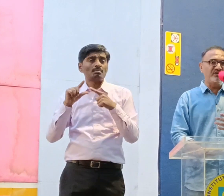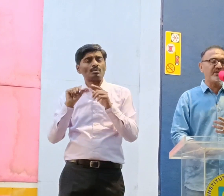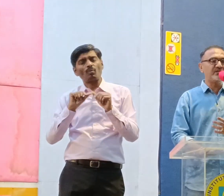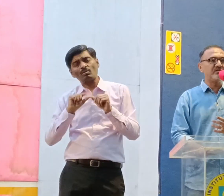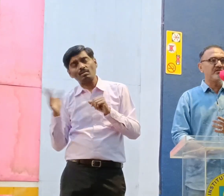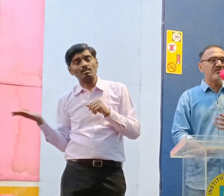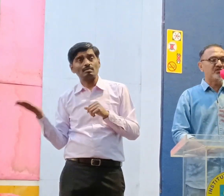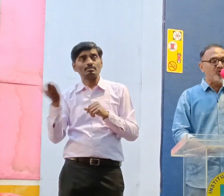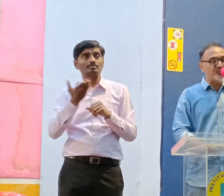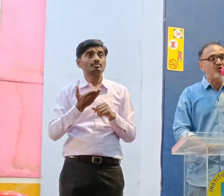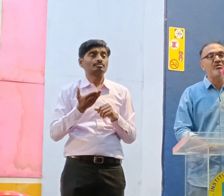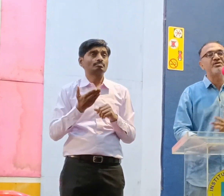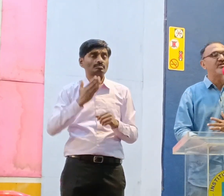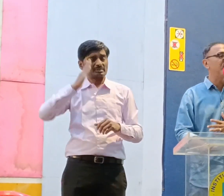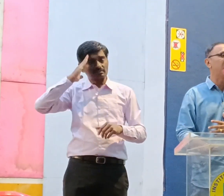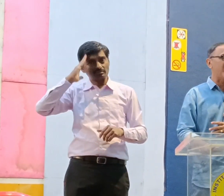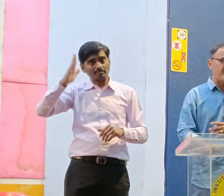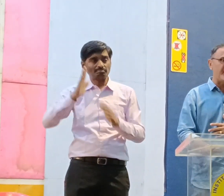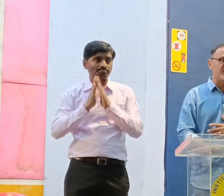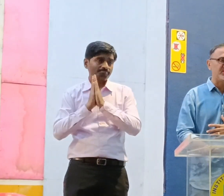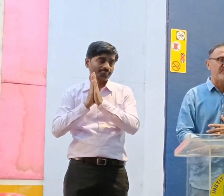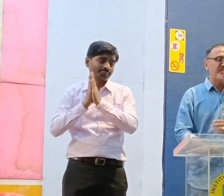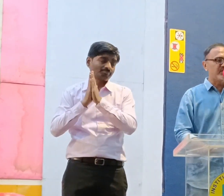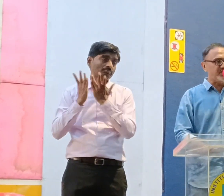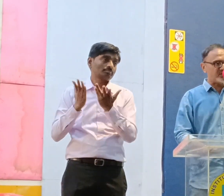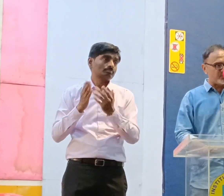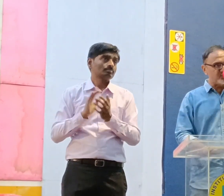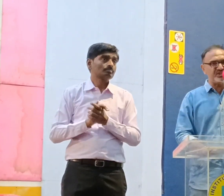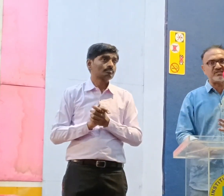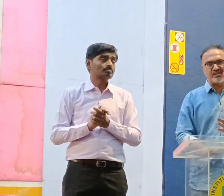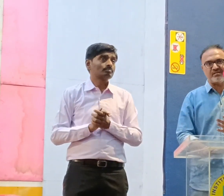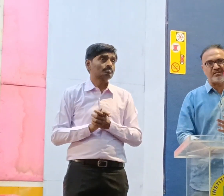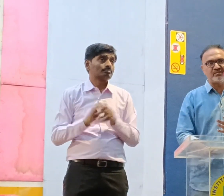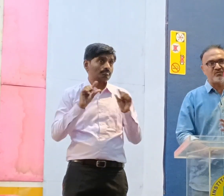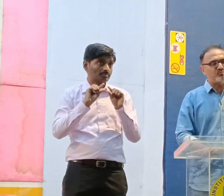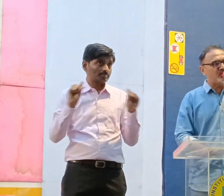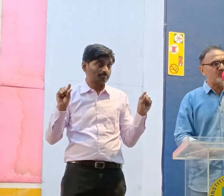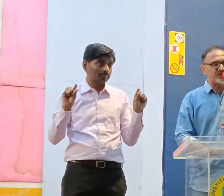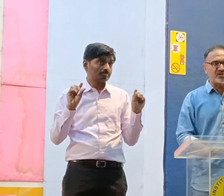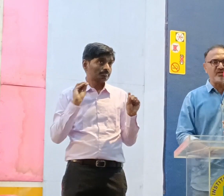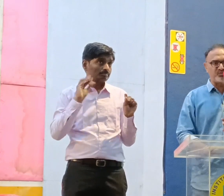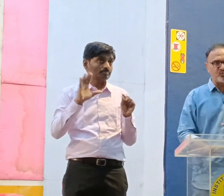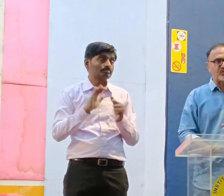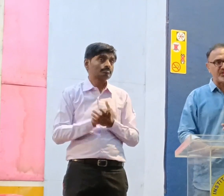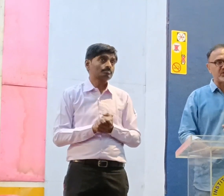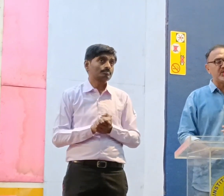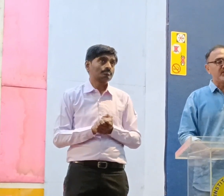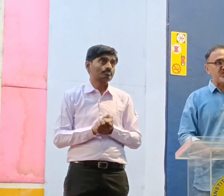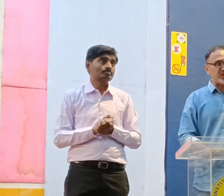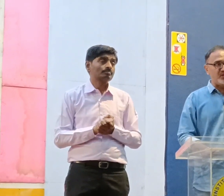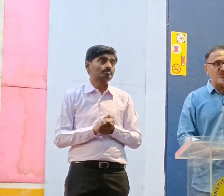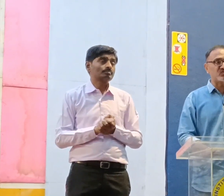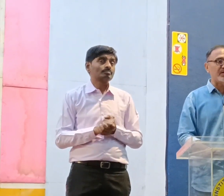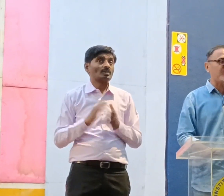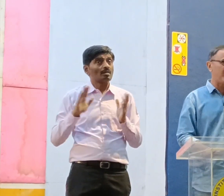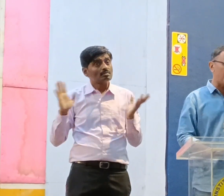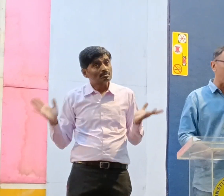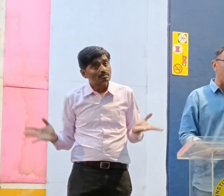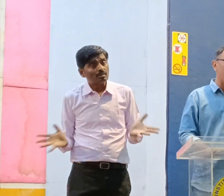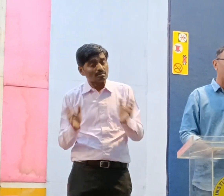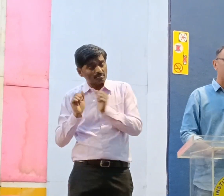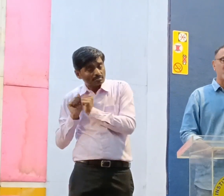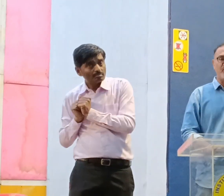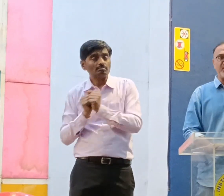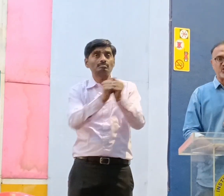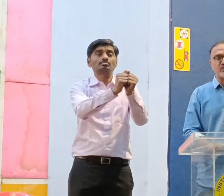એ સૌને ખૂબ ખૂબ અમે ધન્યવાદ આપીએ છીએ, અને એક પંક્તિ સાથે હું મારું વક્તવ્ય પૂરું કરીશ કે ચાલો સાથે